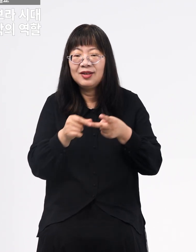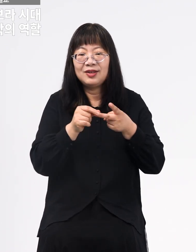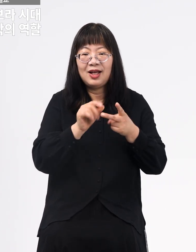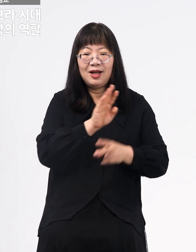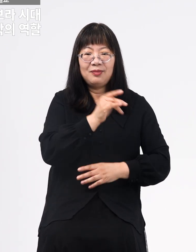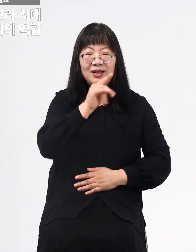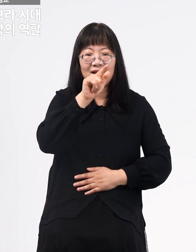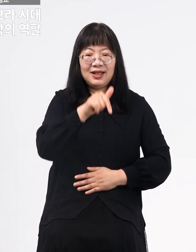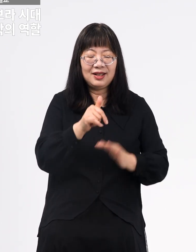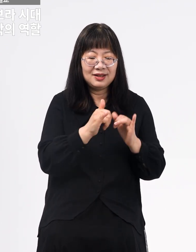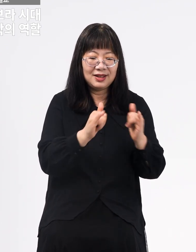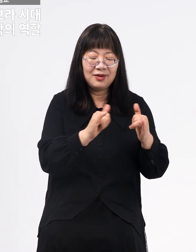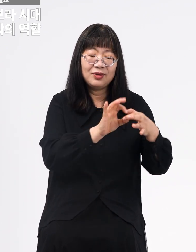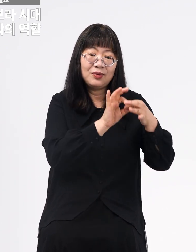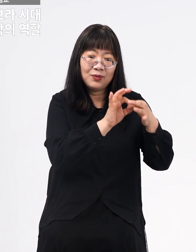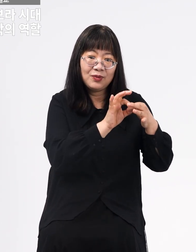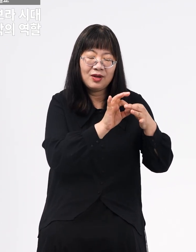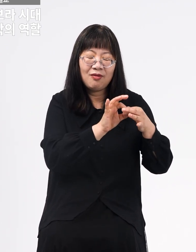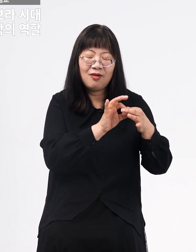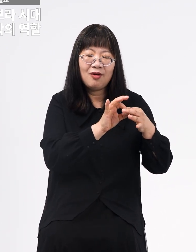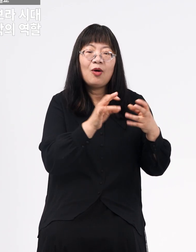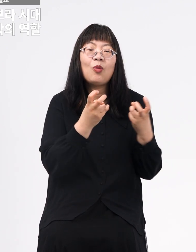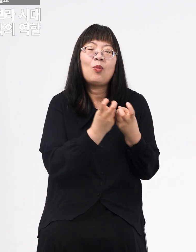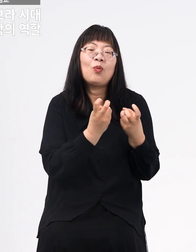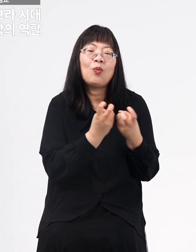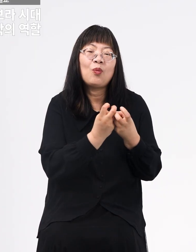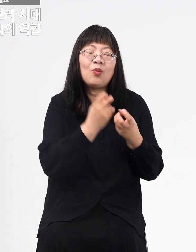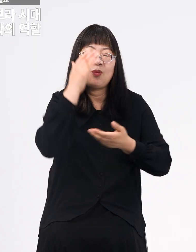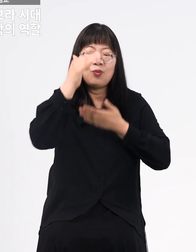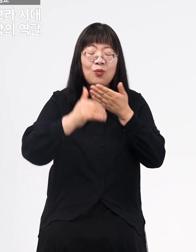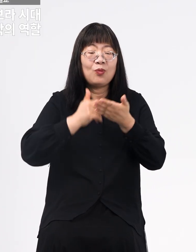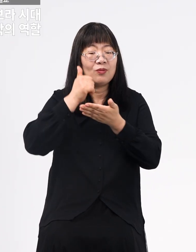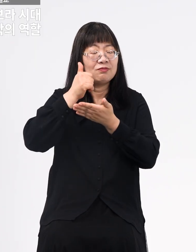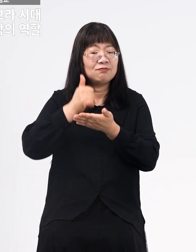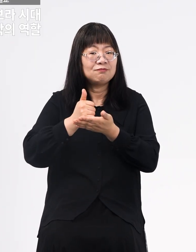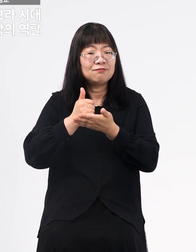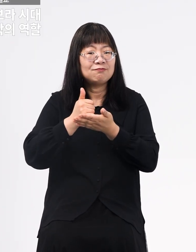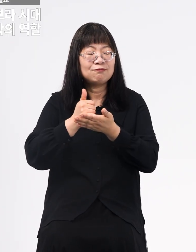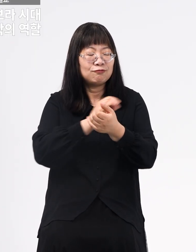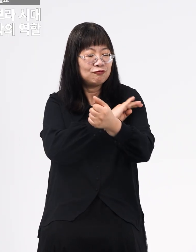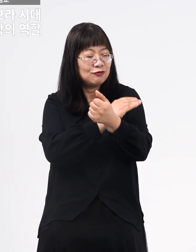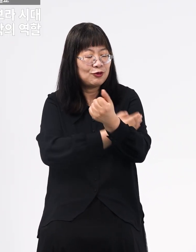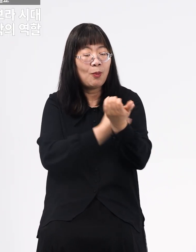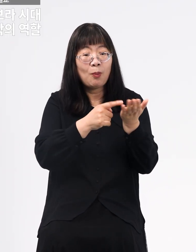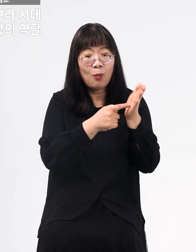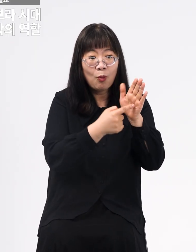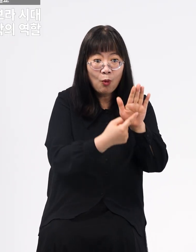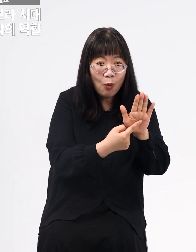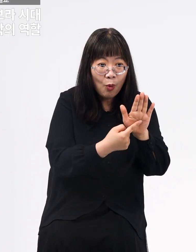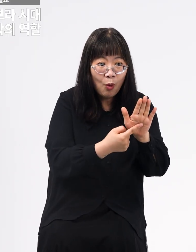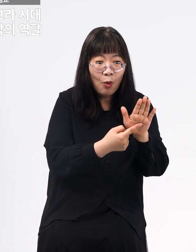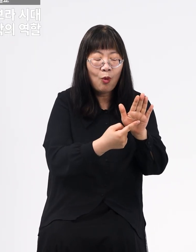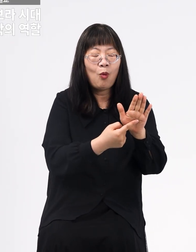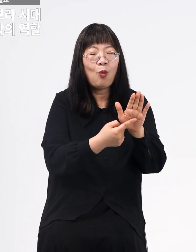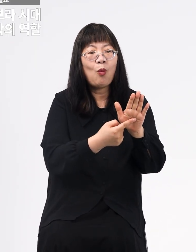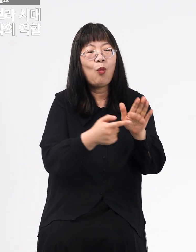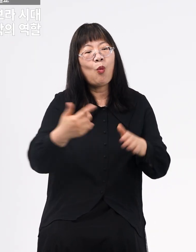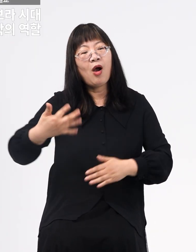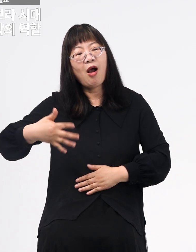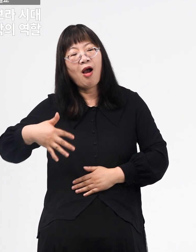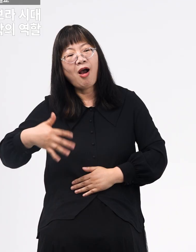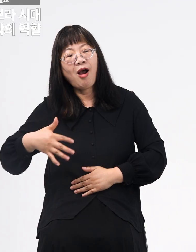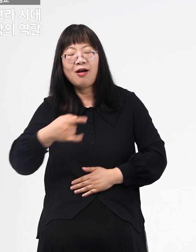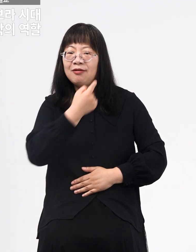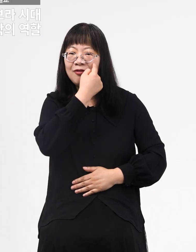바락이라는 인물을 통해서 어떻게 하나님의 능력이 드러나는가를 이제 확인하게